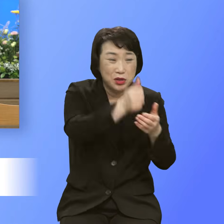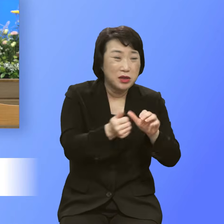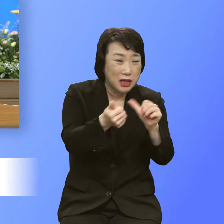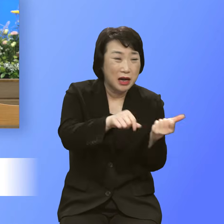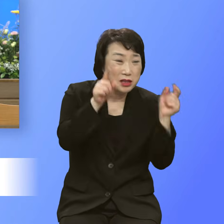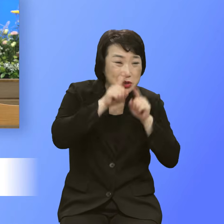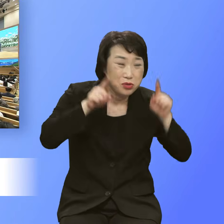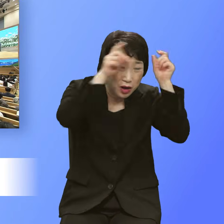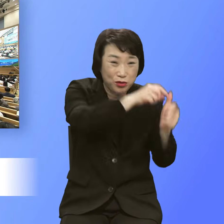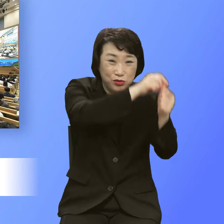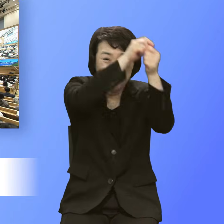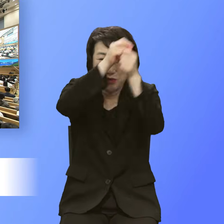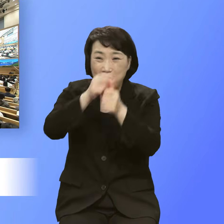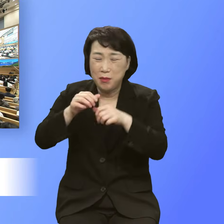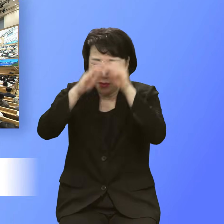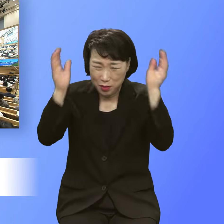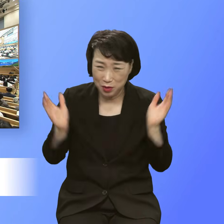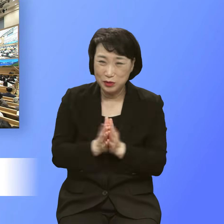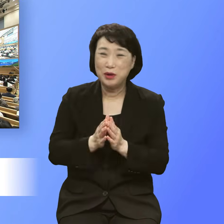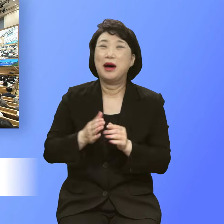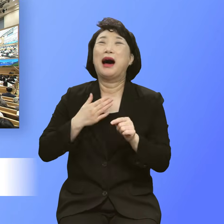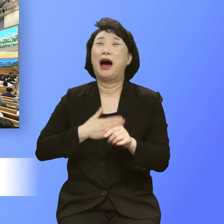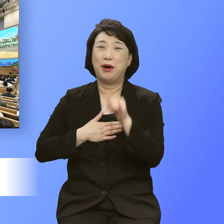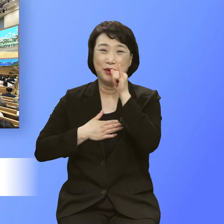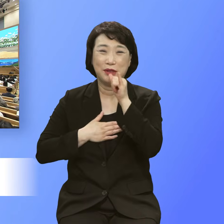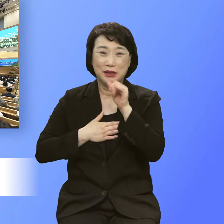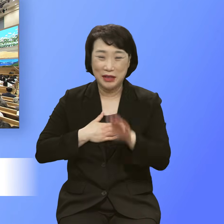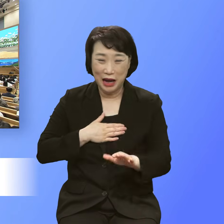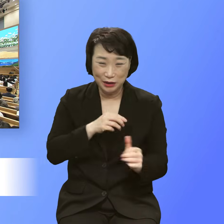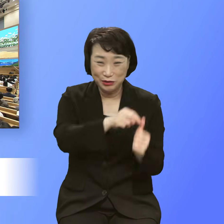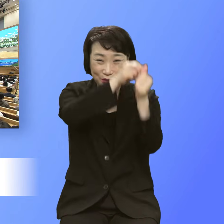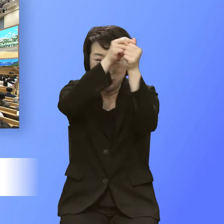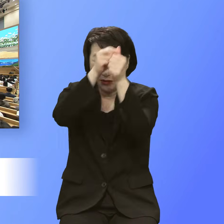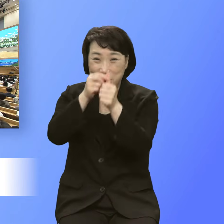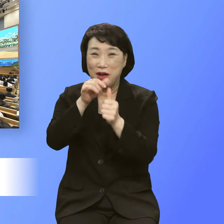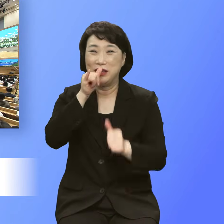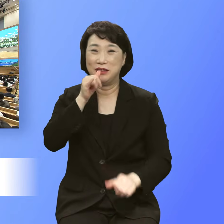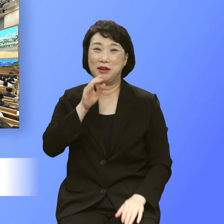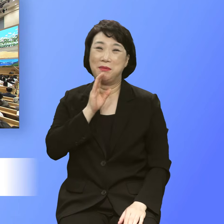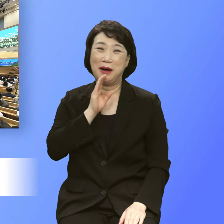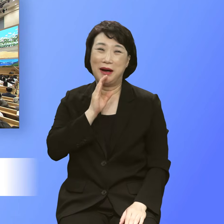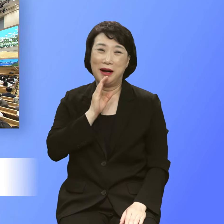이치를 알았다 이 말이야. 그 이치 속에서 구원을 받았다 이 말이야.